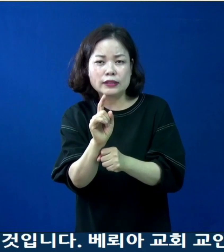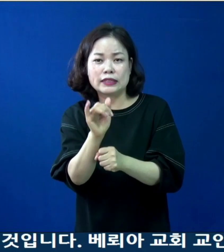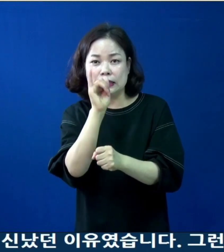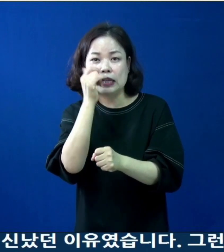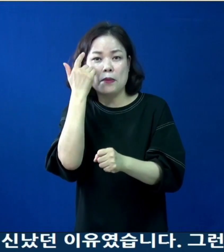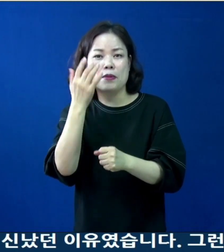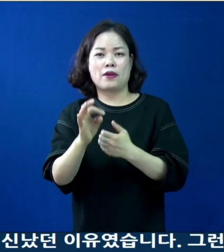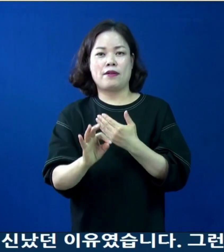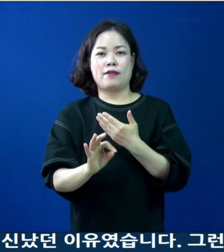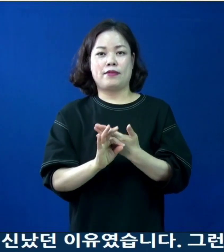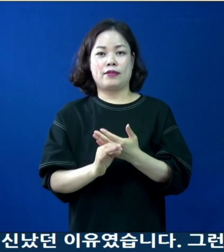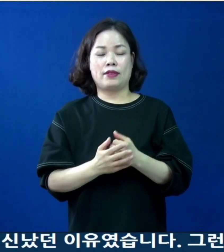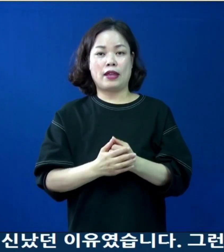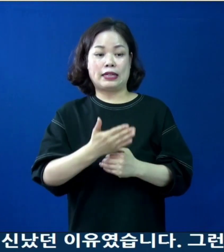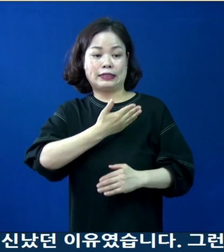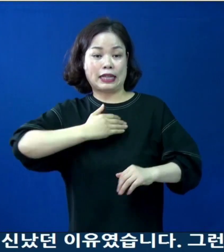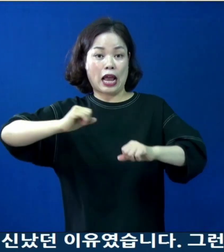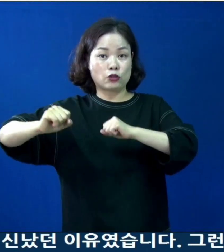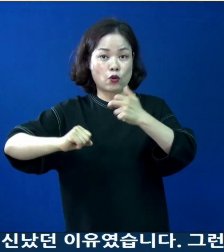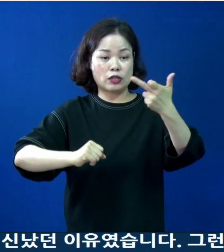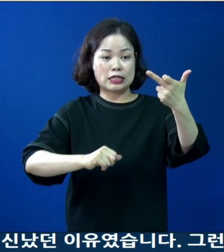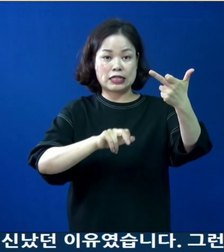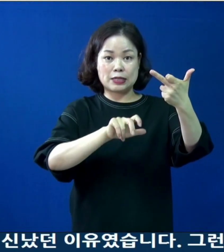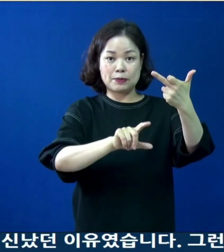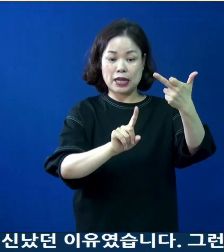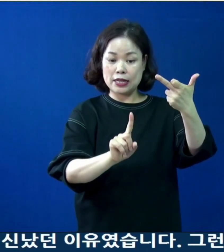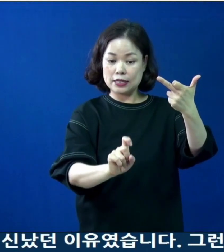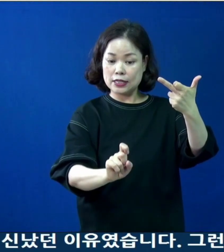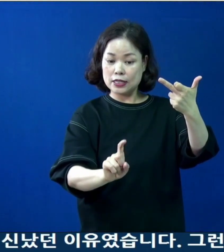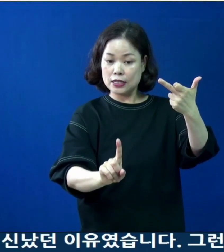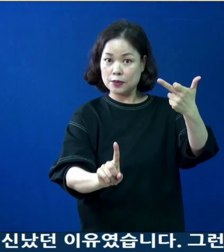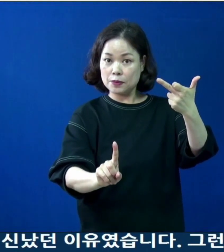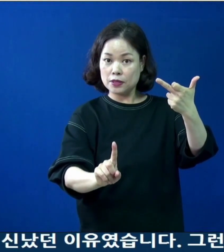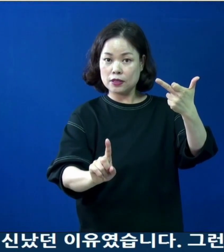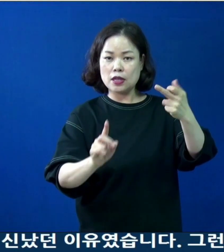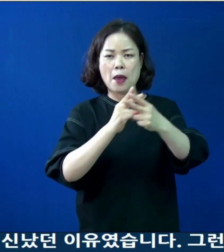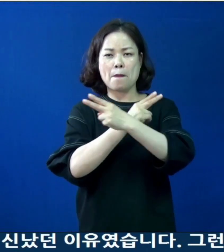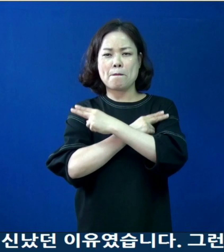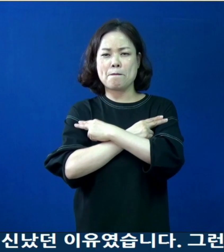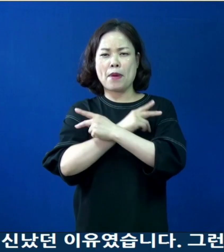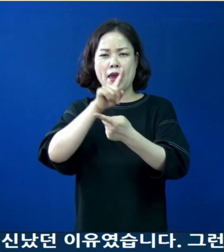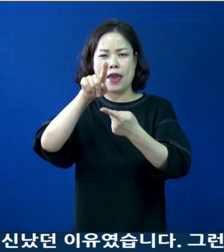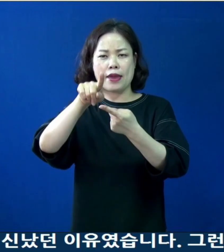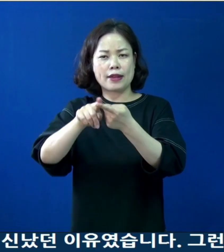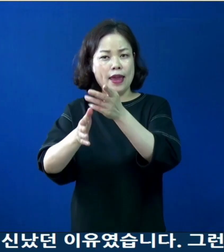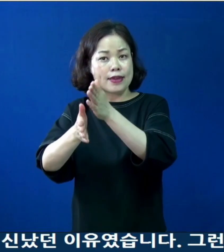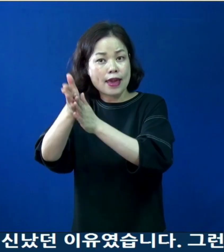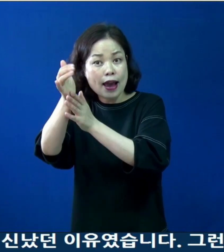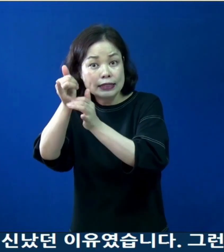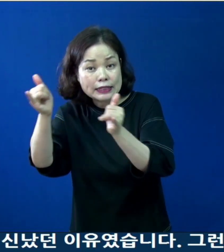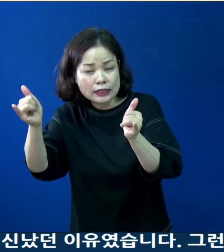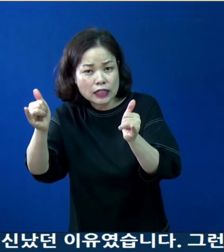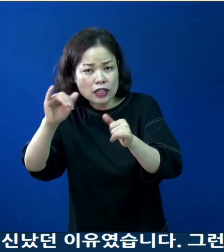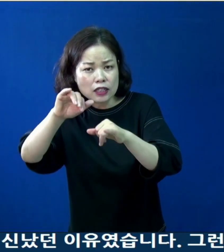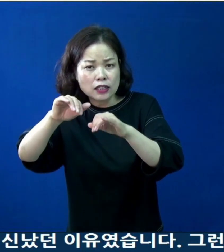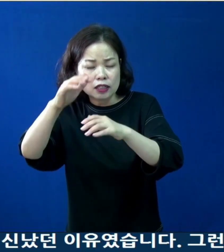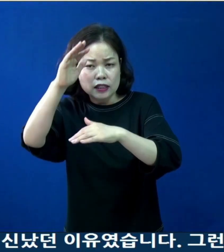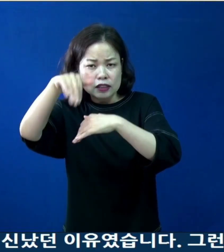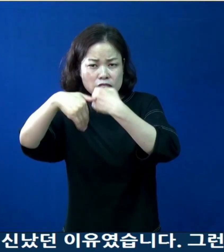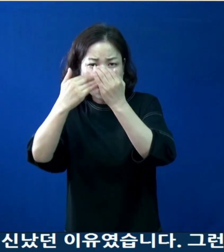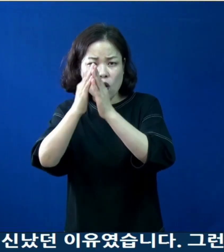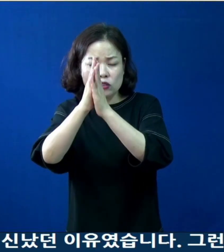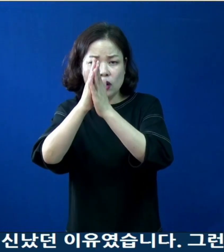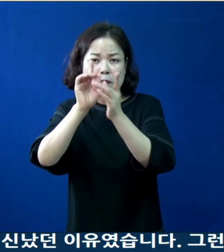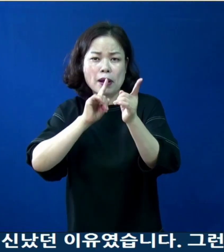하냐면, 사도행전 17장 11절에 나오는 베레아 사람들이 말씀을 받던 장면이 성경 전체에서